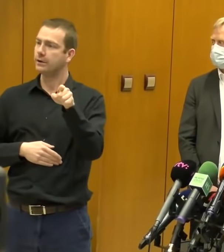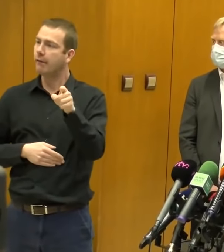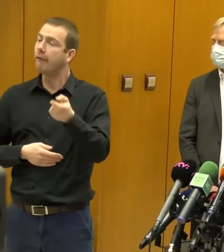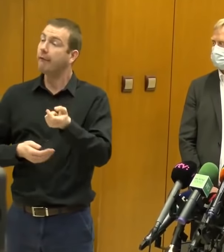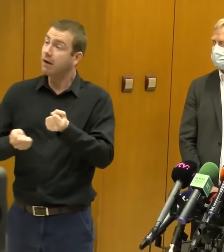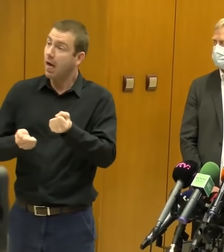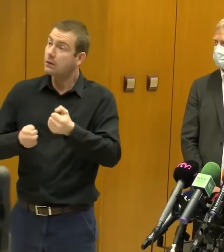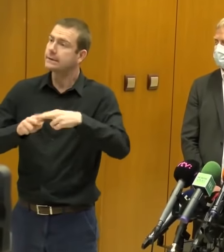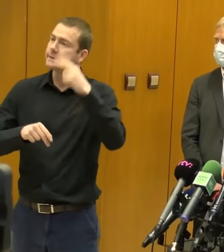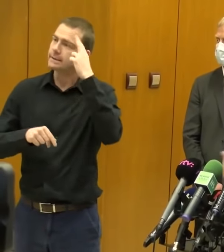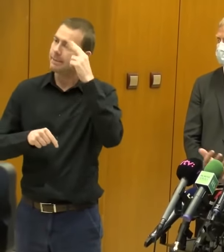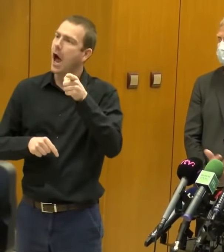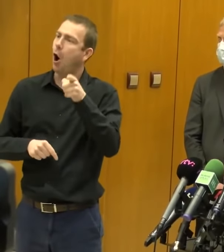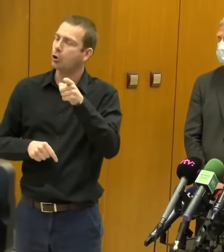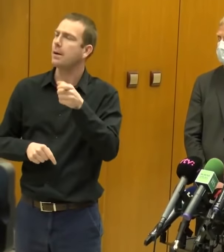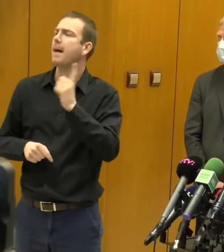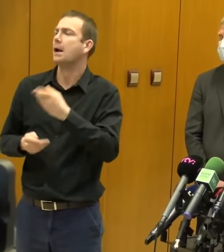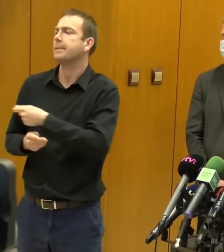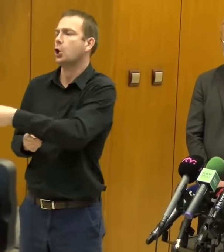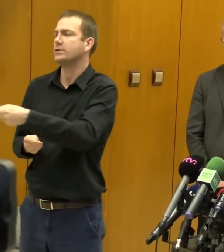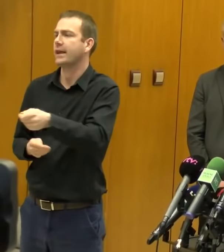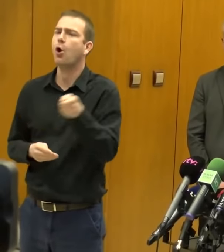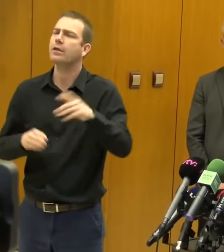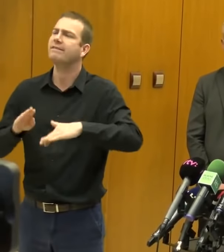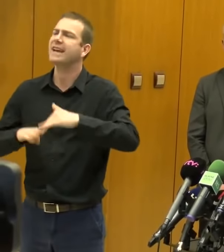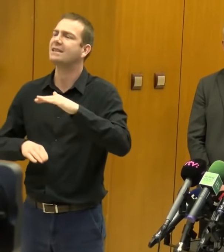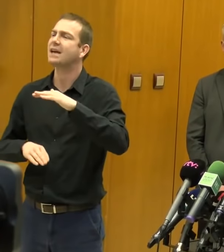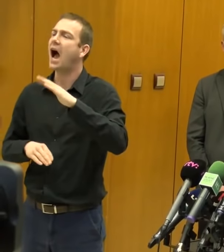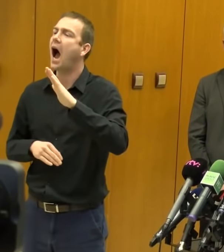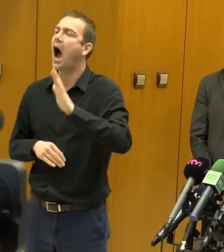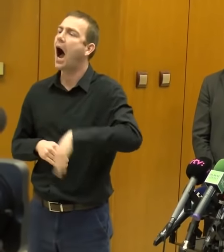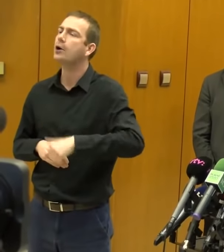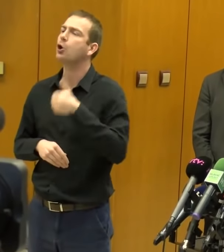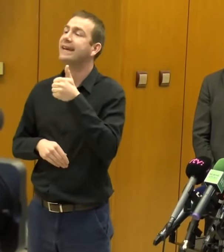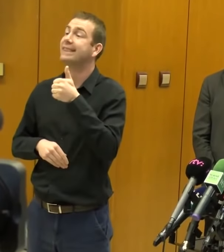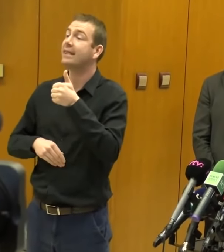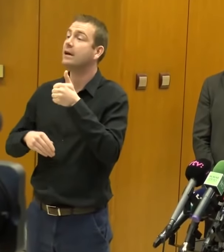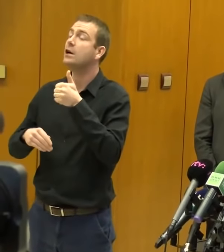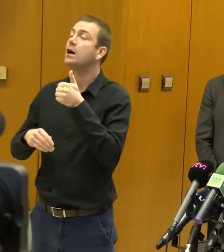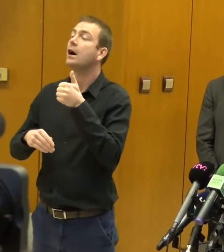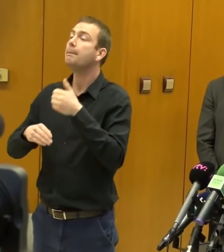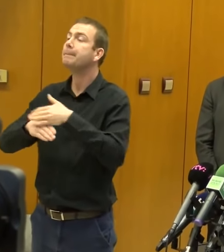milión navyše jednoducho minul a rozdal kamarátom a známym. Veľmi ma to mrzí.